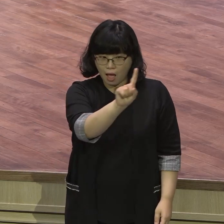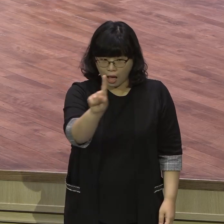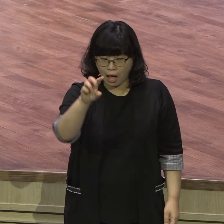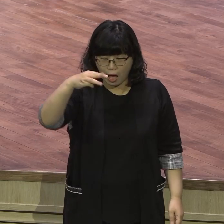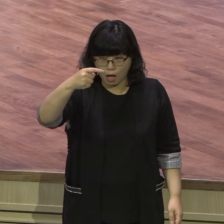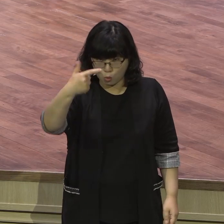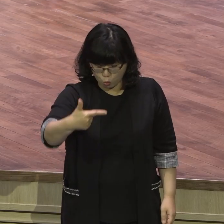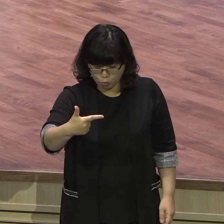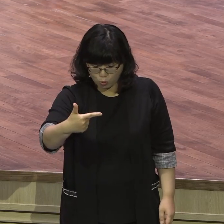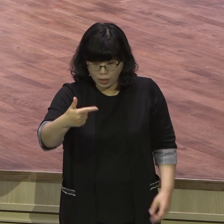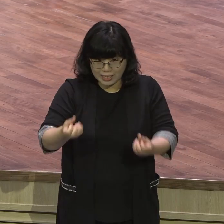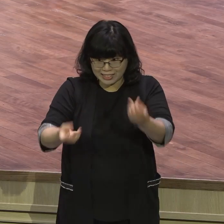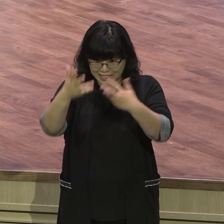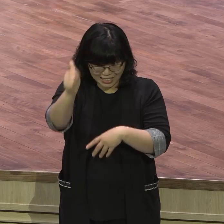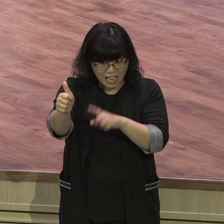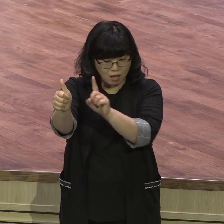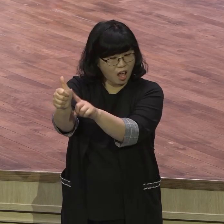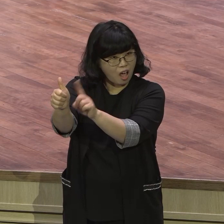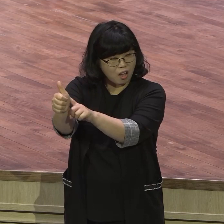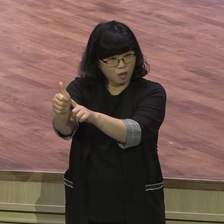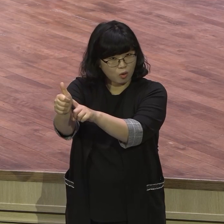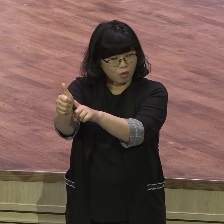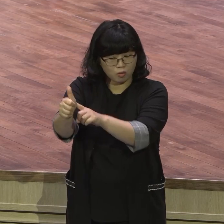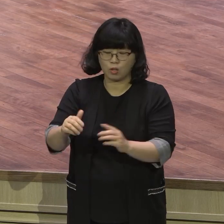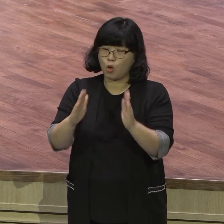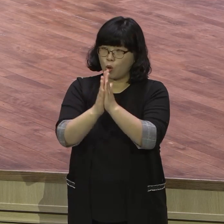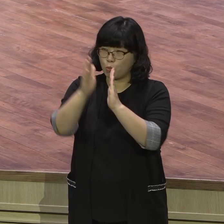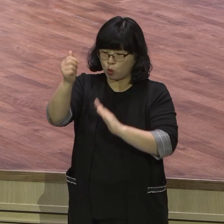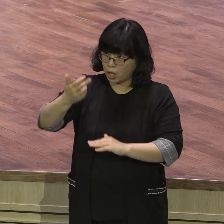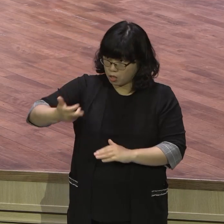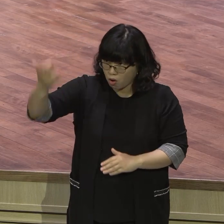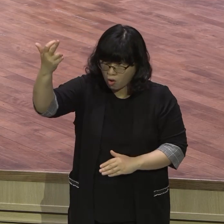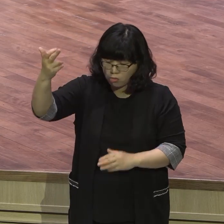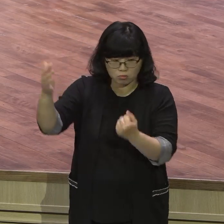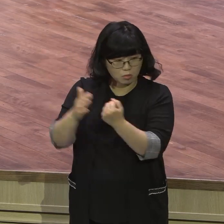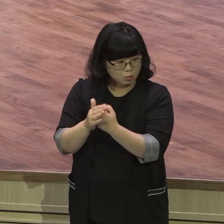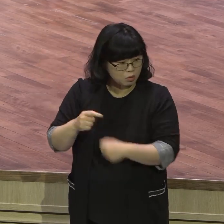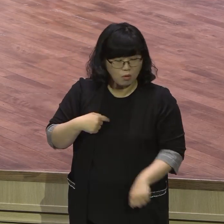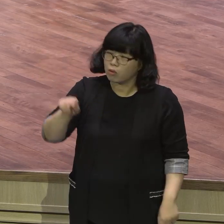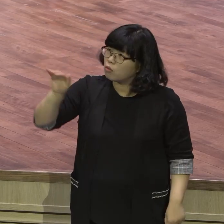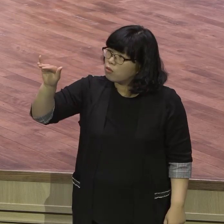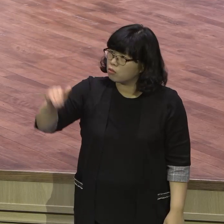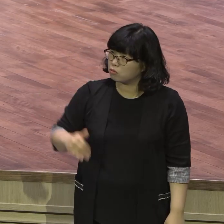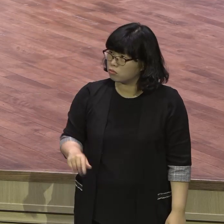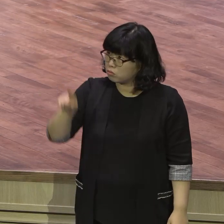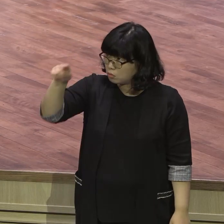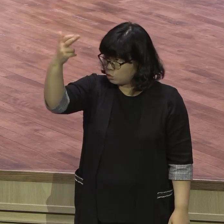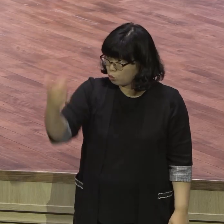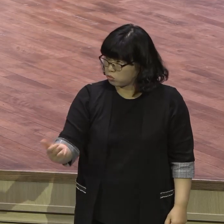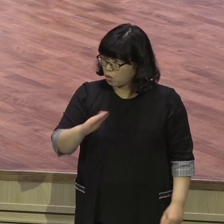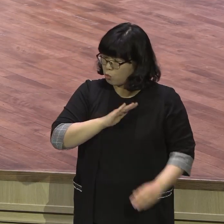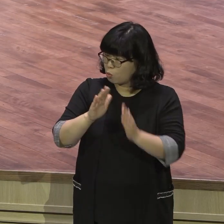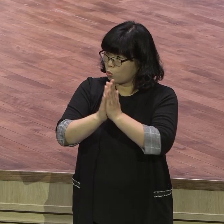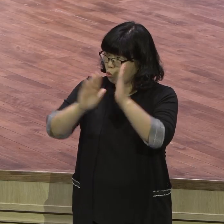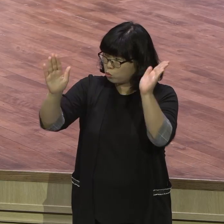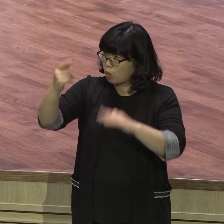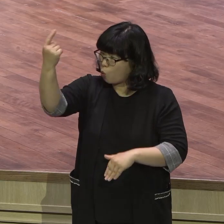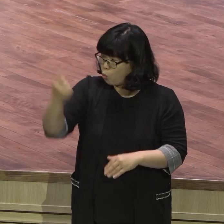독촉합니다. 독촉할 정도가 아니에요. 여기는 간단하게 나와있지만요. 아론이 누구요?